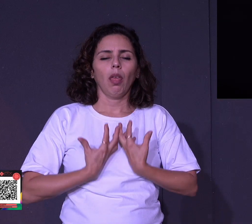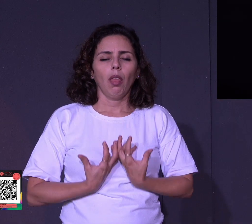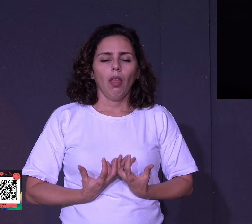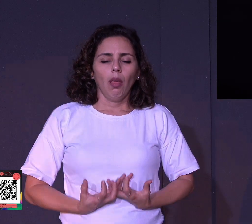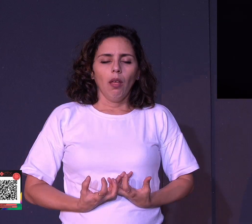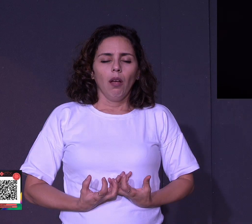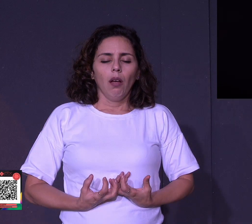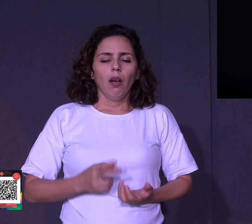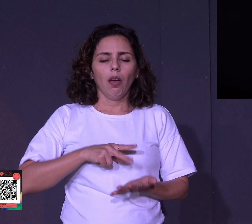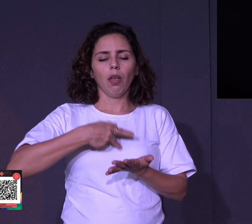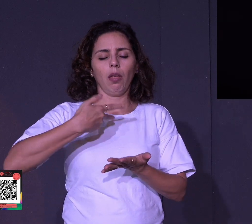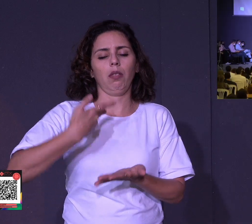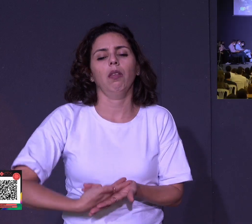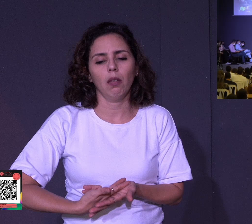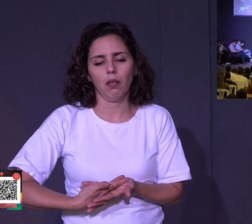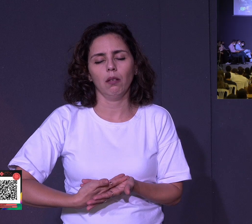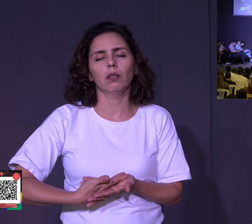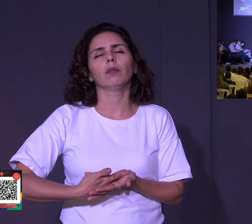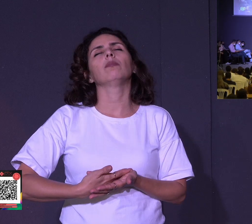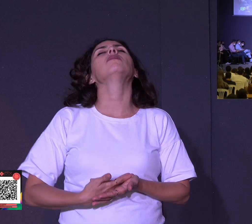Isso aí, renovado. Tem dia que só a graça.